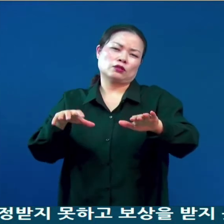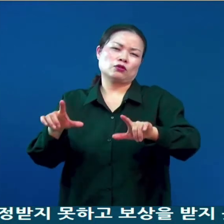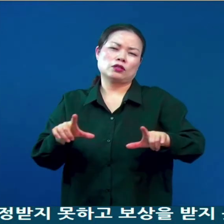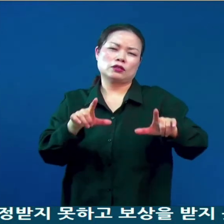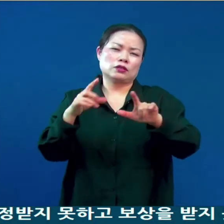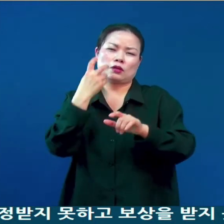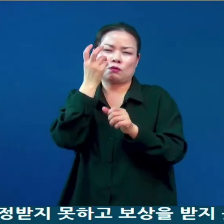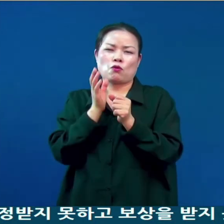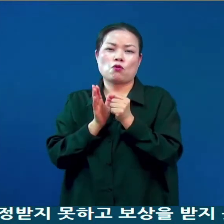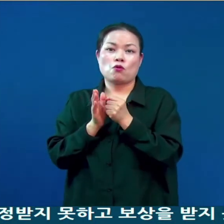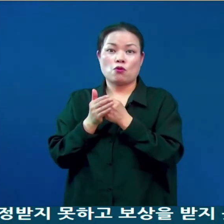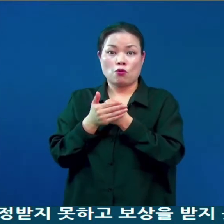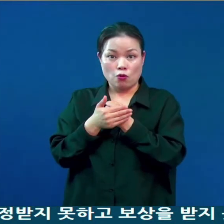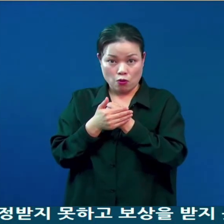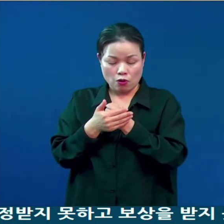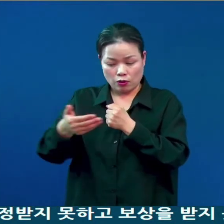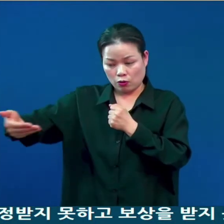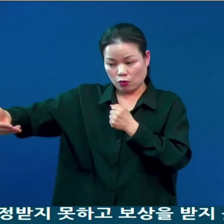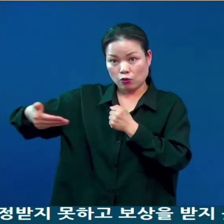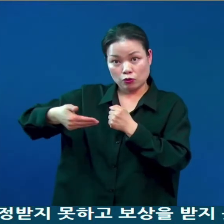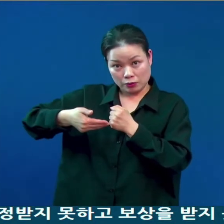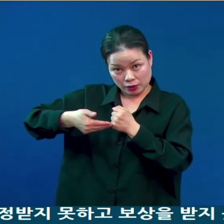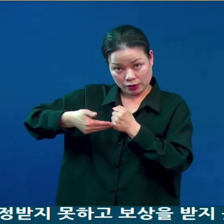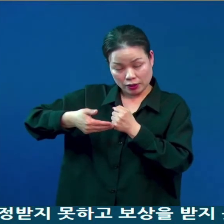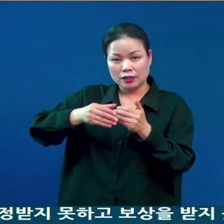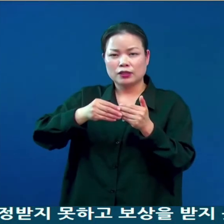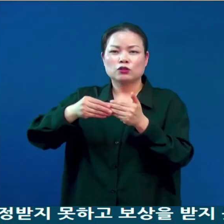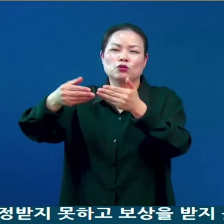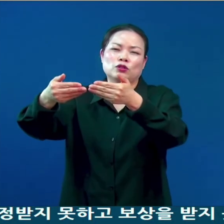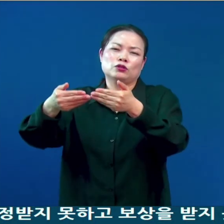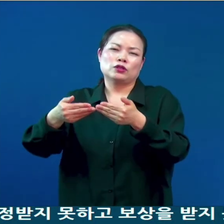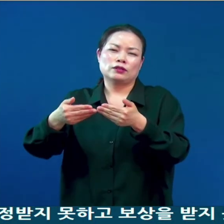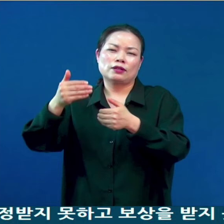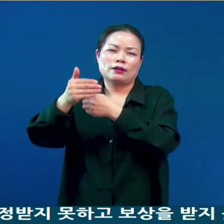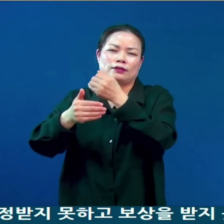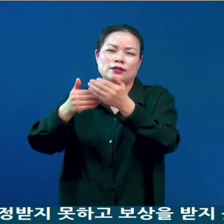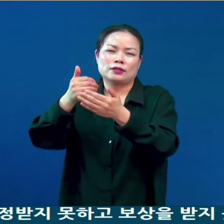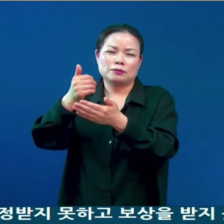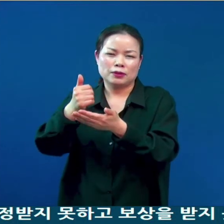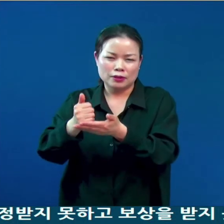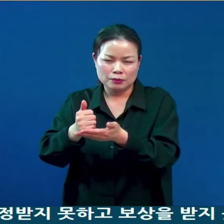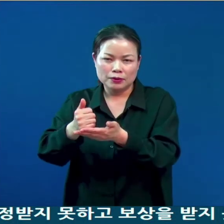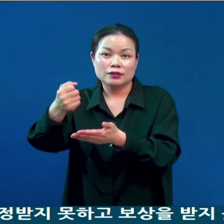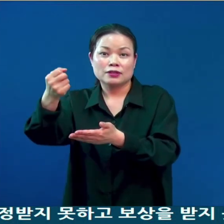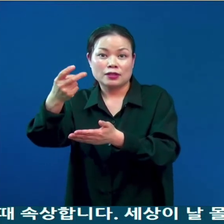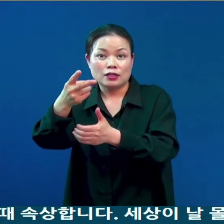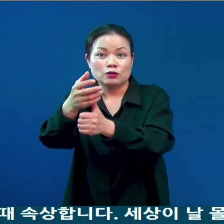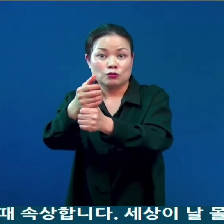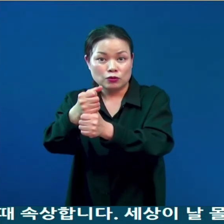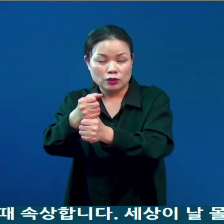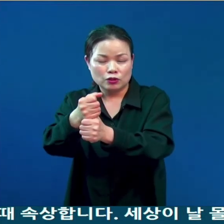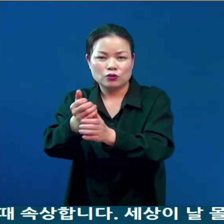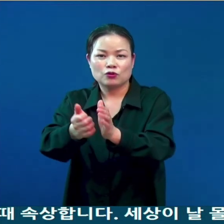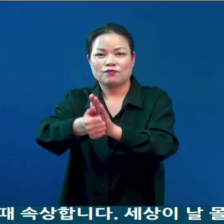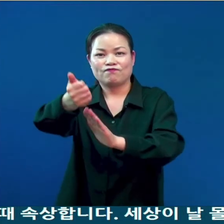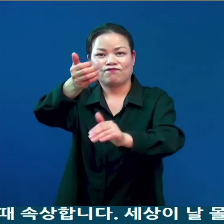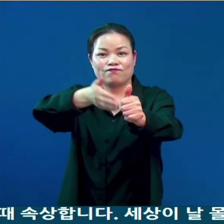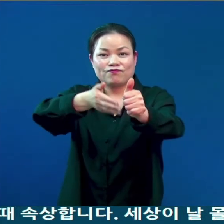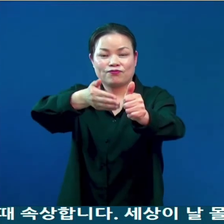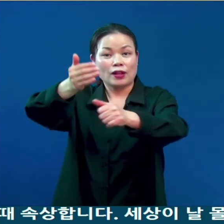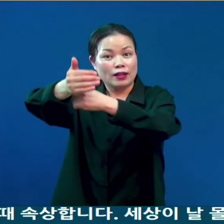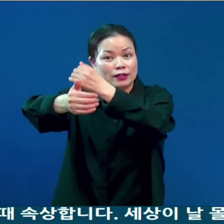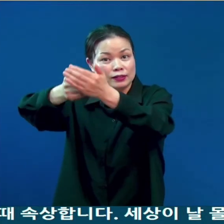삶을 보호해 주시고 공급해 주시며 인도해 주시는 그 하나님이심을 다시 한번 붙잡을 수 있기를 소망합니다.